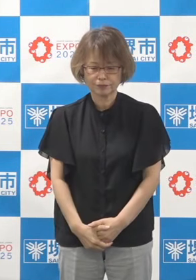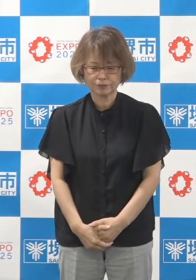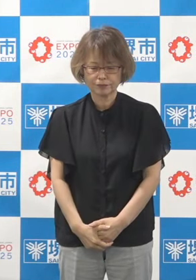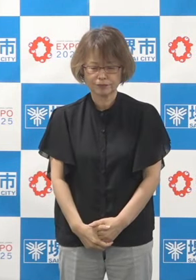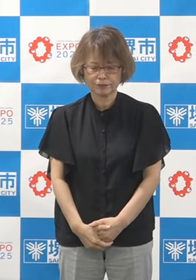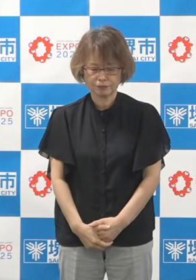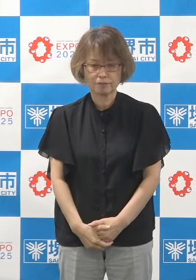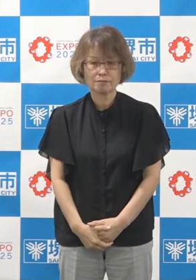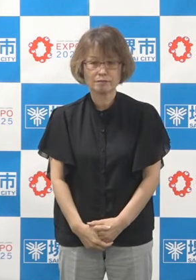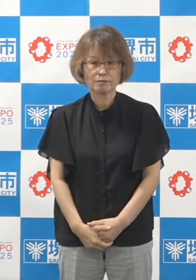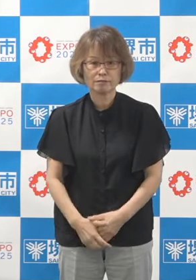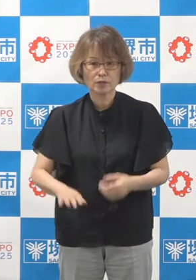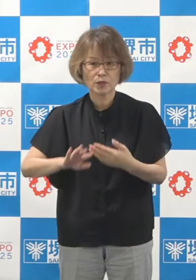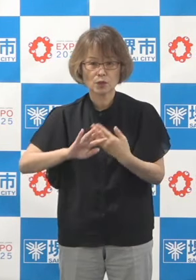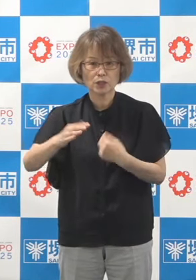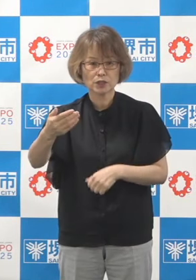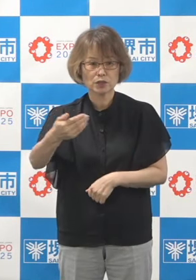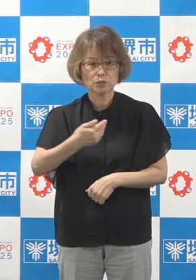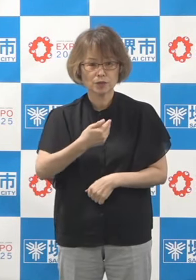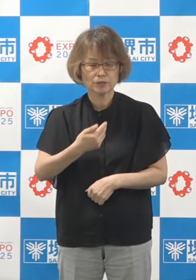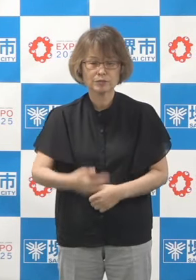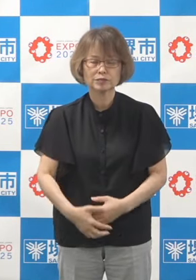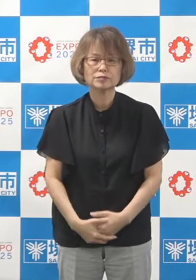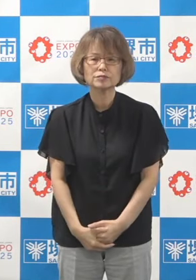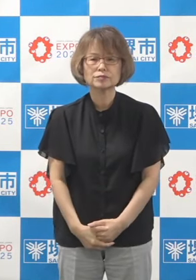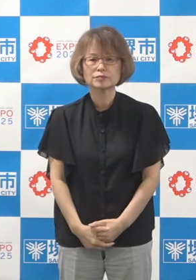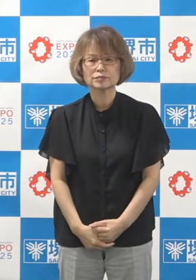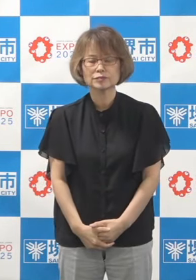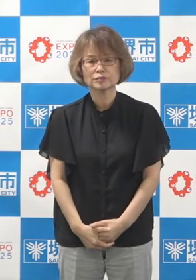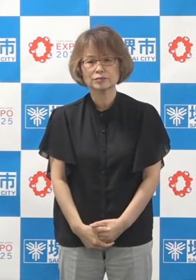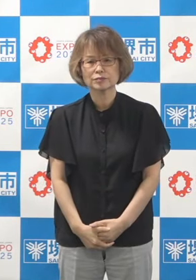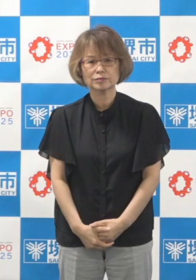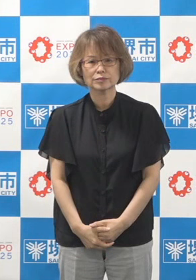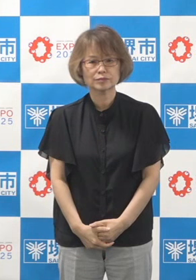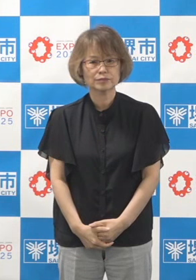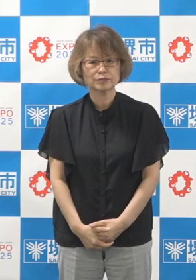はい、それでは他にご質問いかがでしょうか。